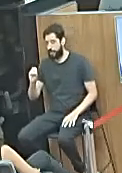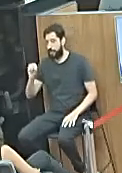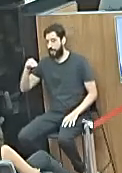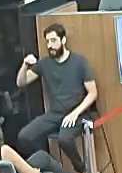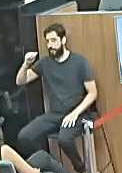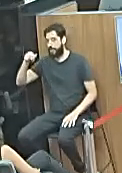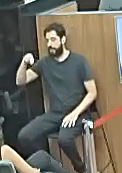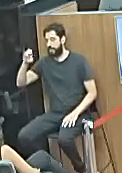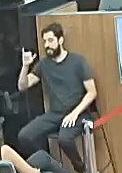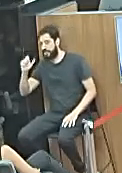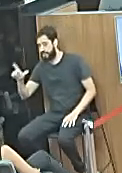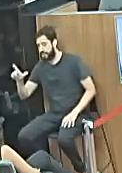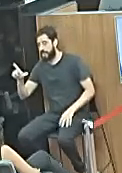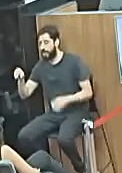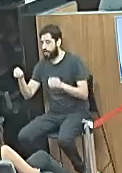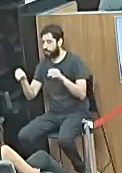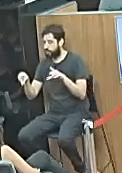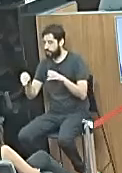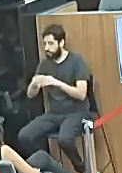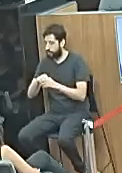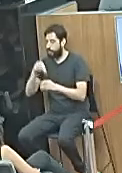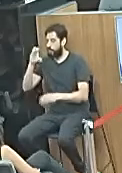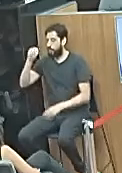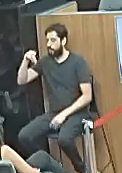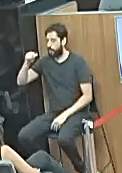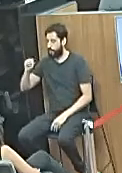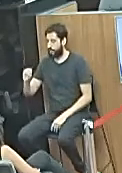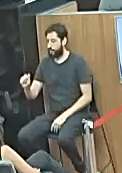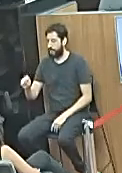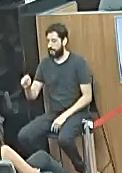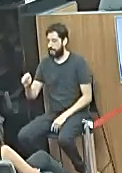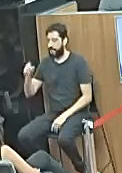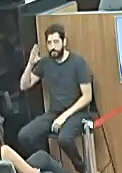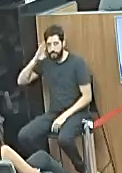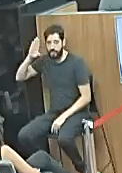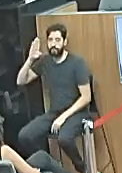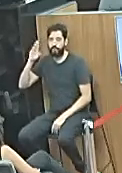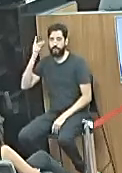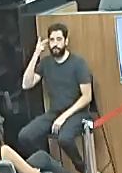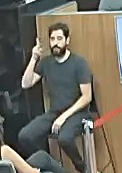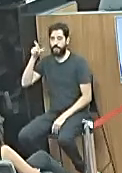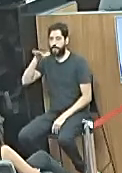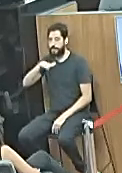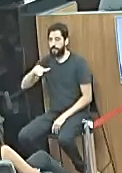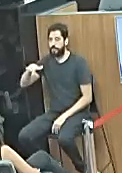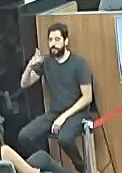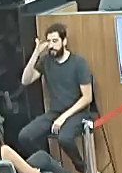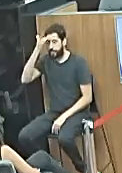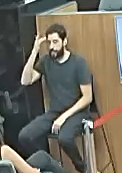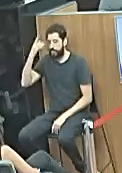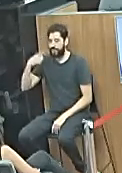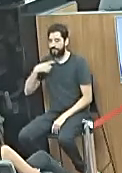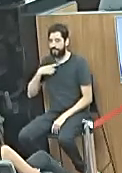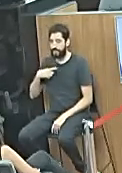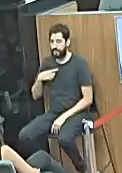copasa priorizando aqueles que estão há mais tempo em situação